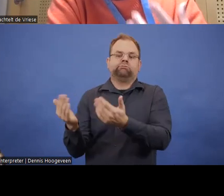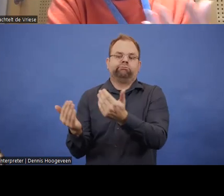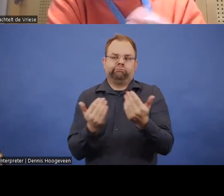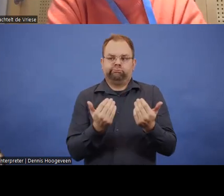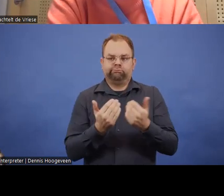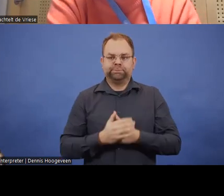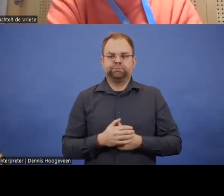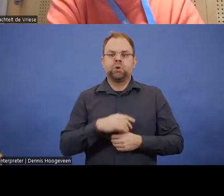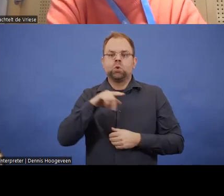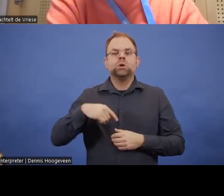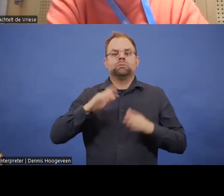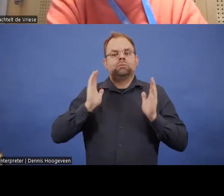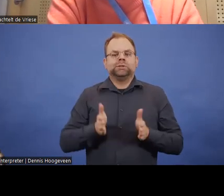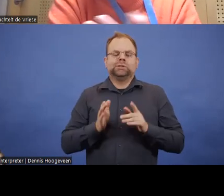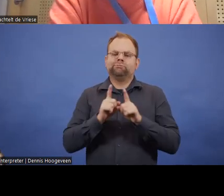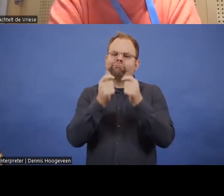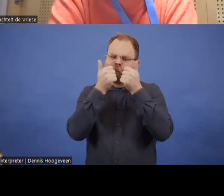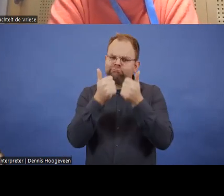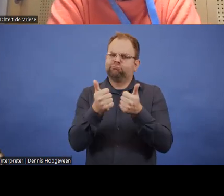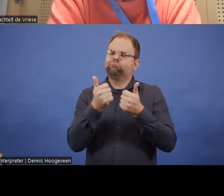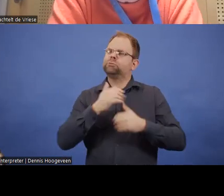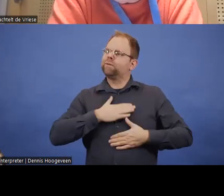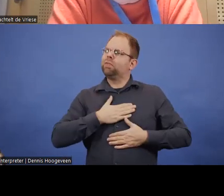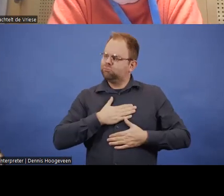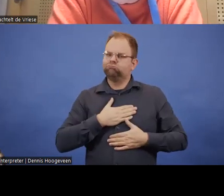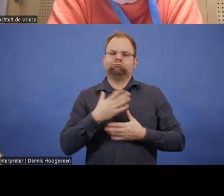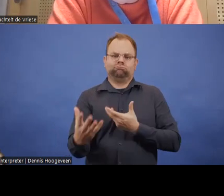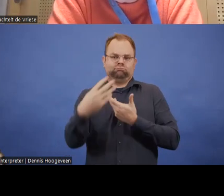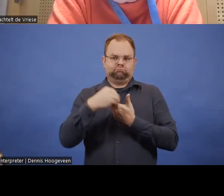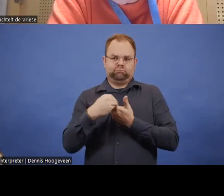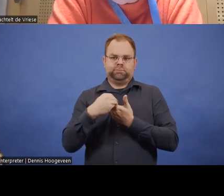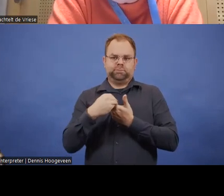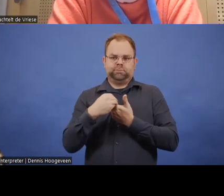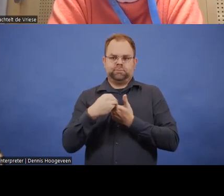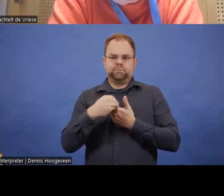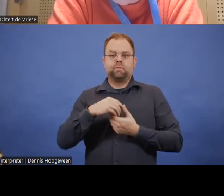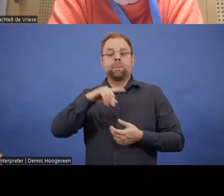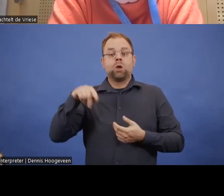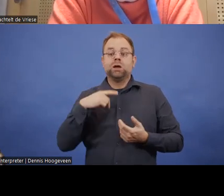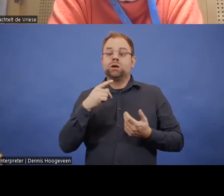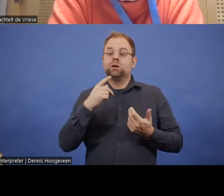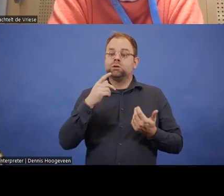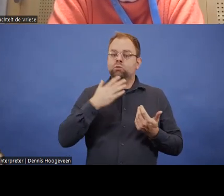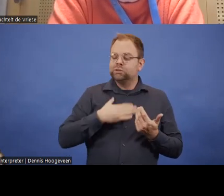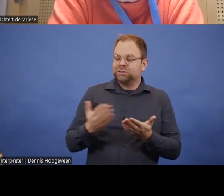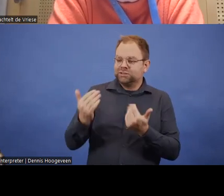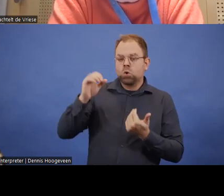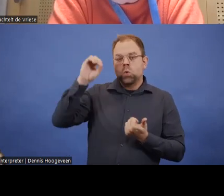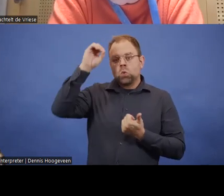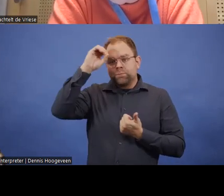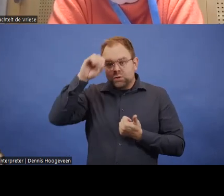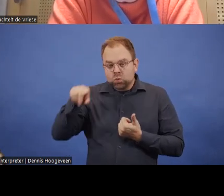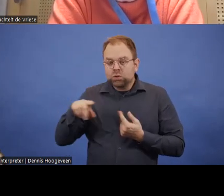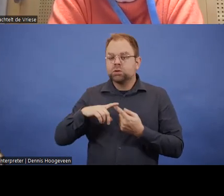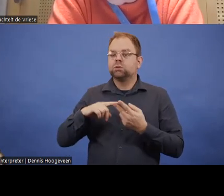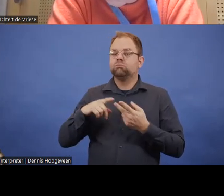refugiados mismos, tener su información retroalimenticia para que nos den su propia